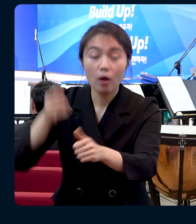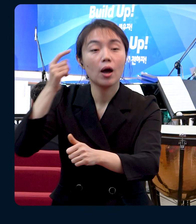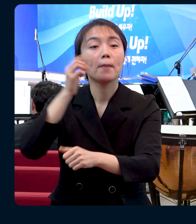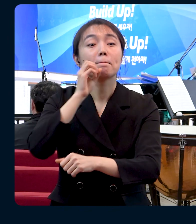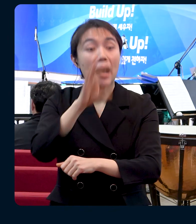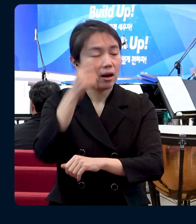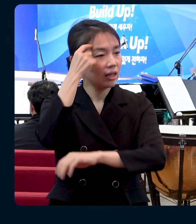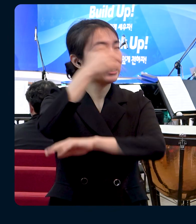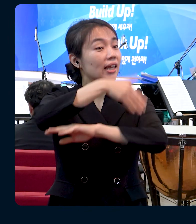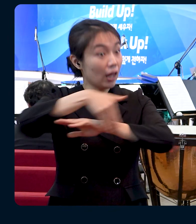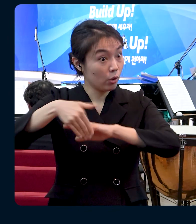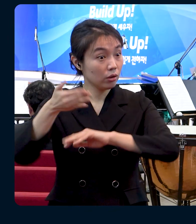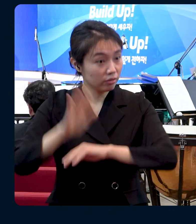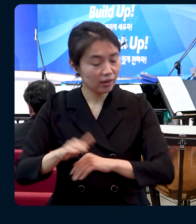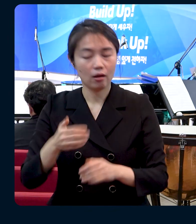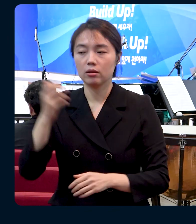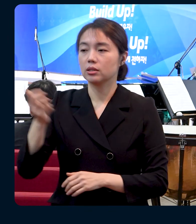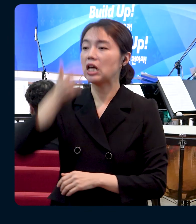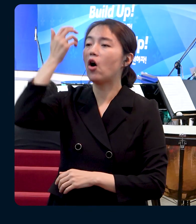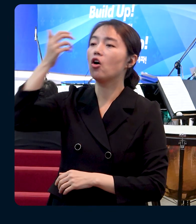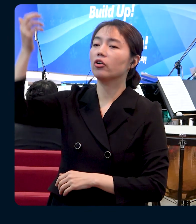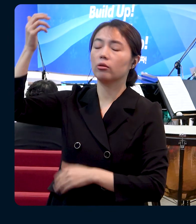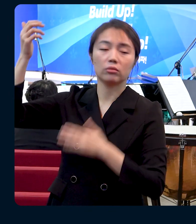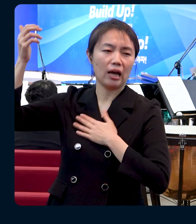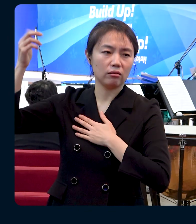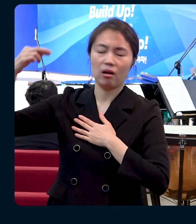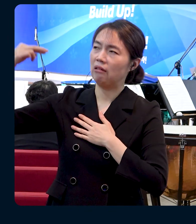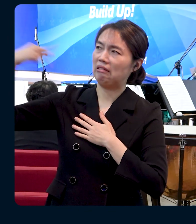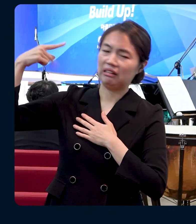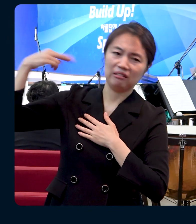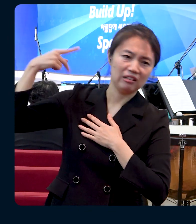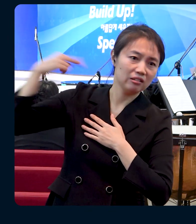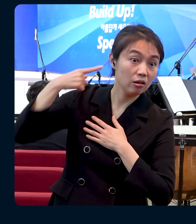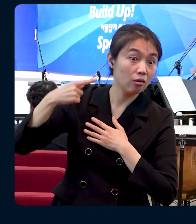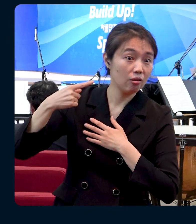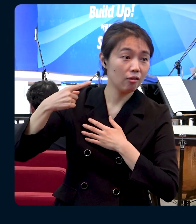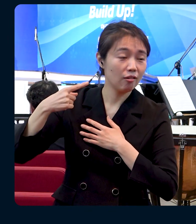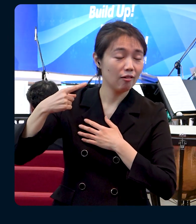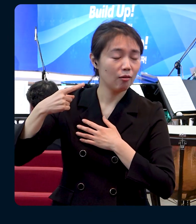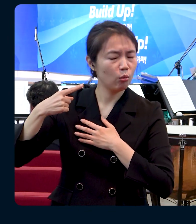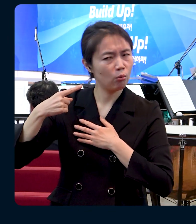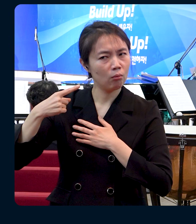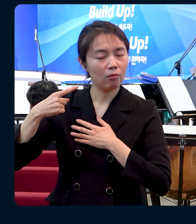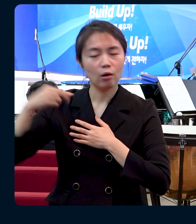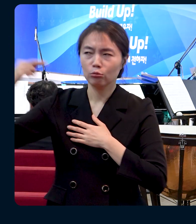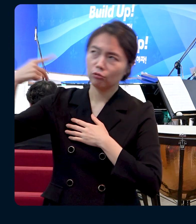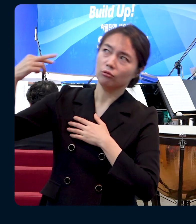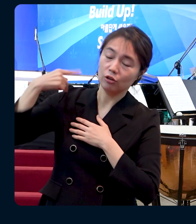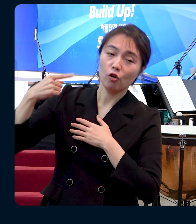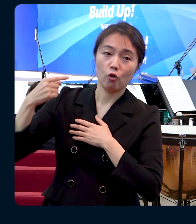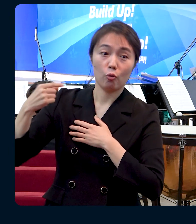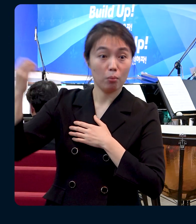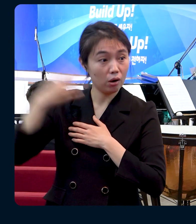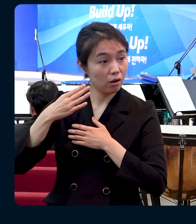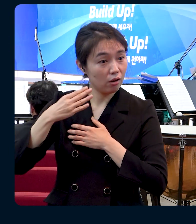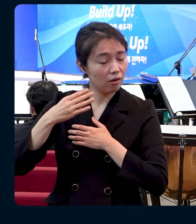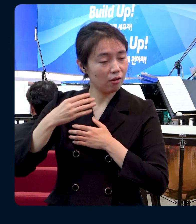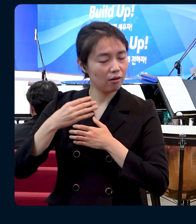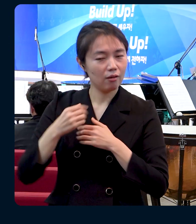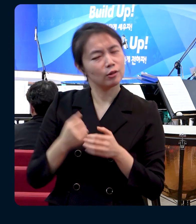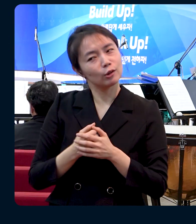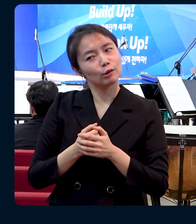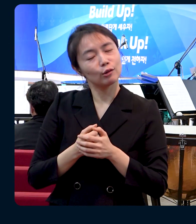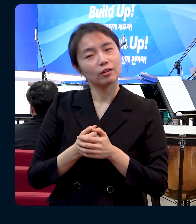살지어다, 살아가야 한다. 그런데 성령께서 제 마음속에 아니라는 거예요. 처음에 그렇게 원고를